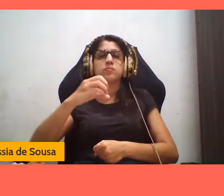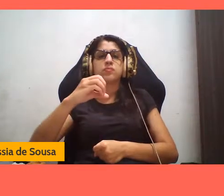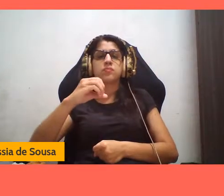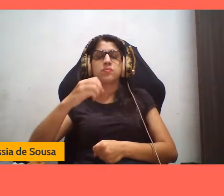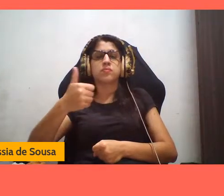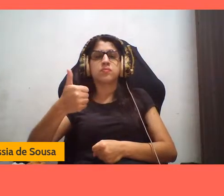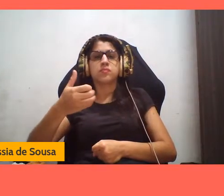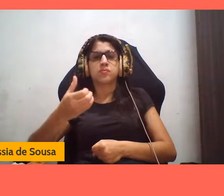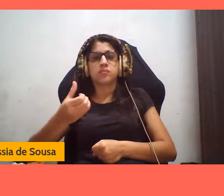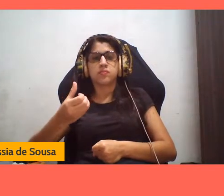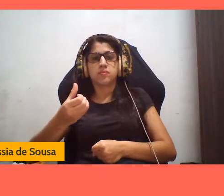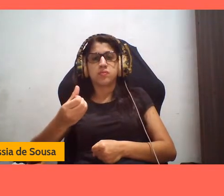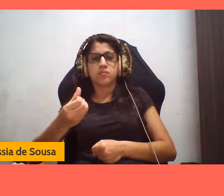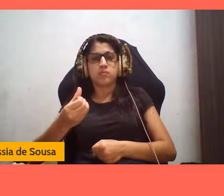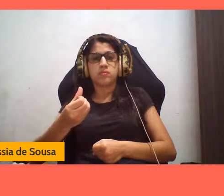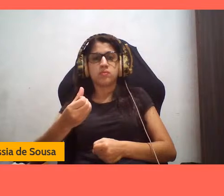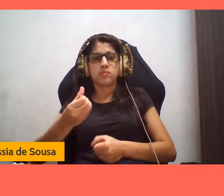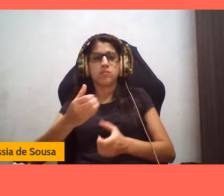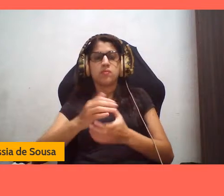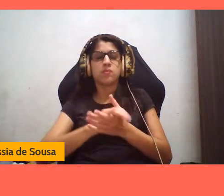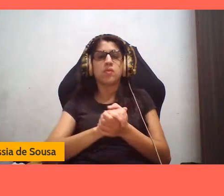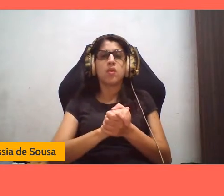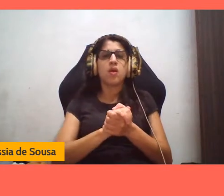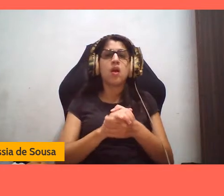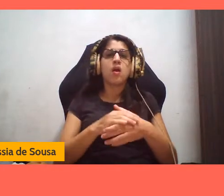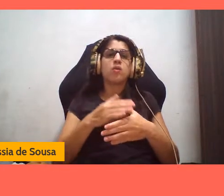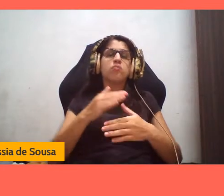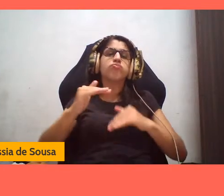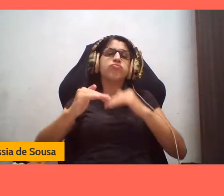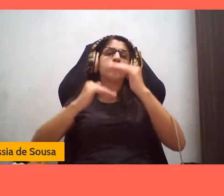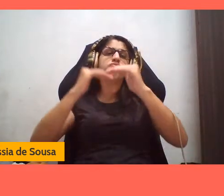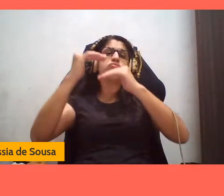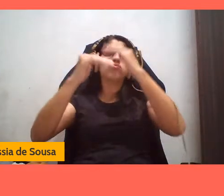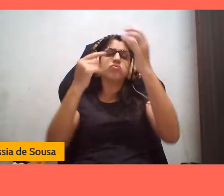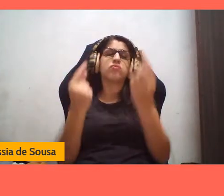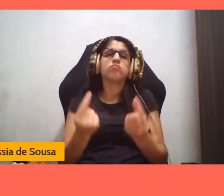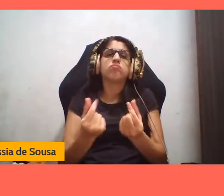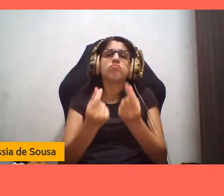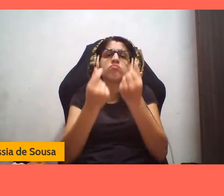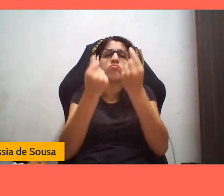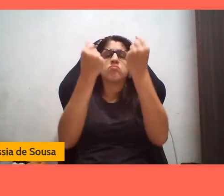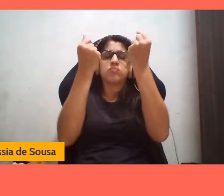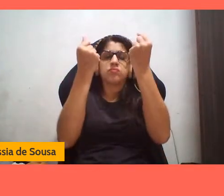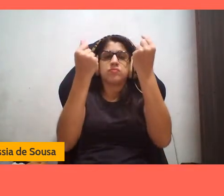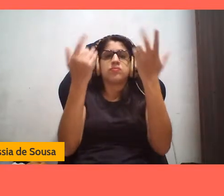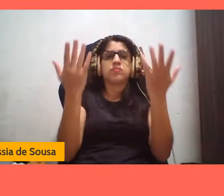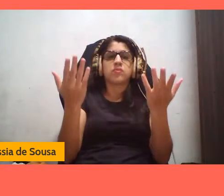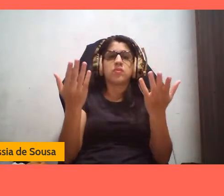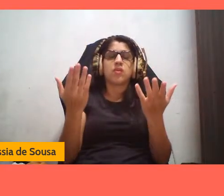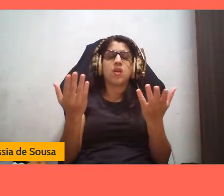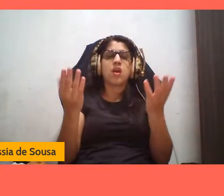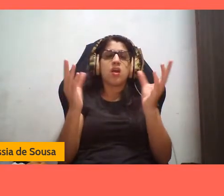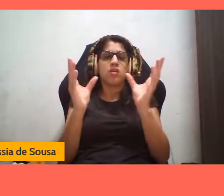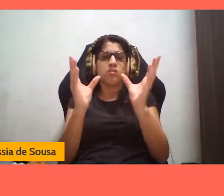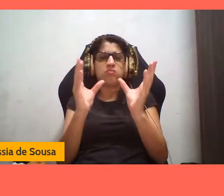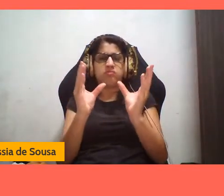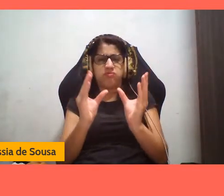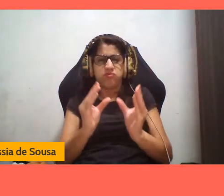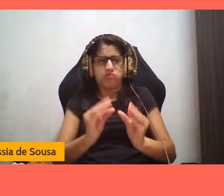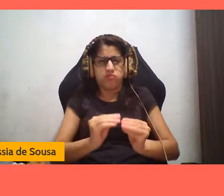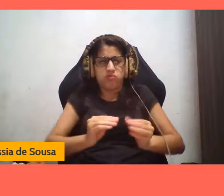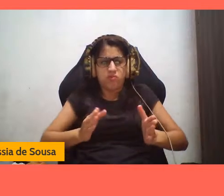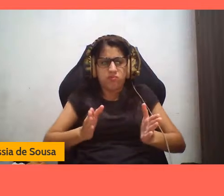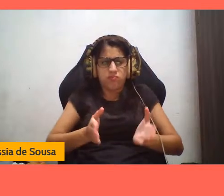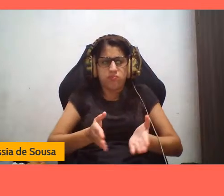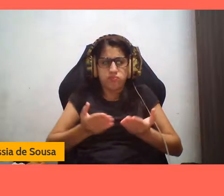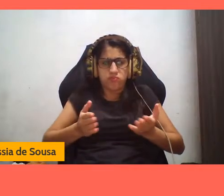crescimento econômico e a criação de riquezas reduziram as taxas globais de pobreza, mas